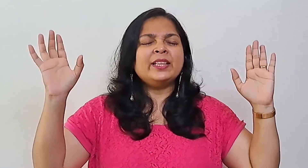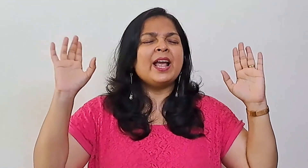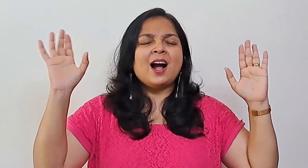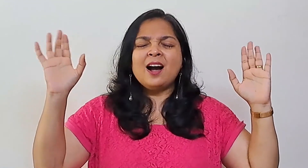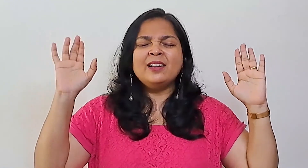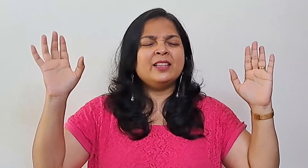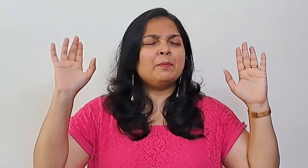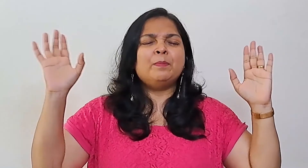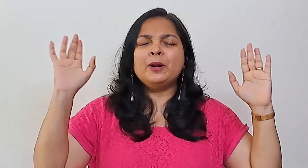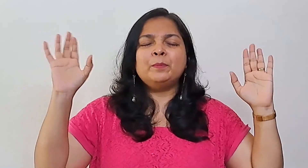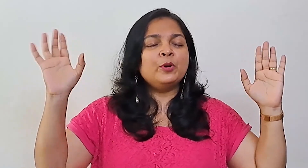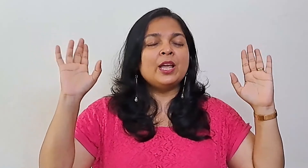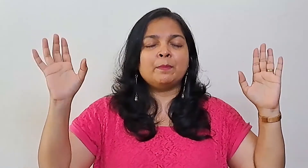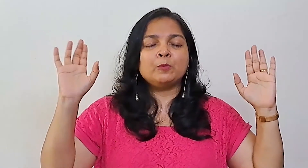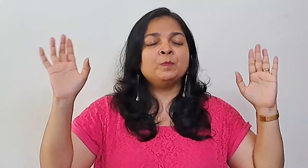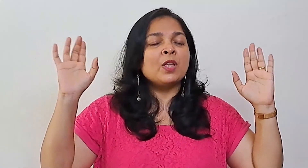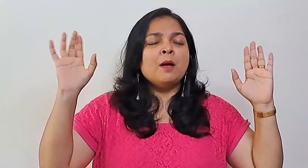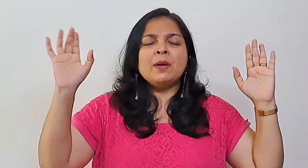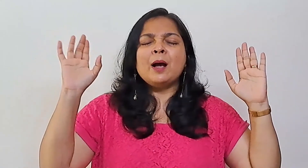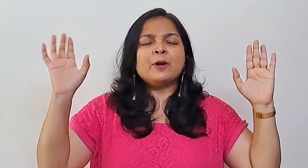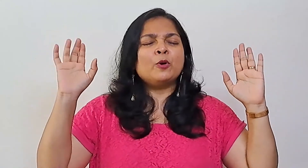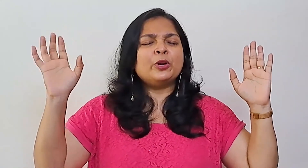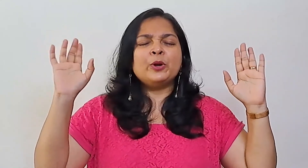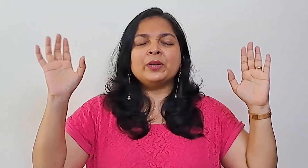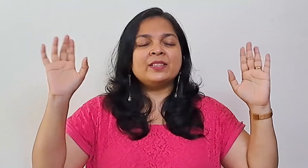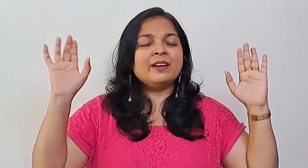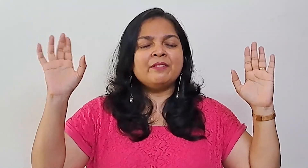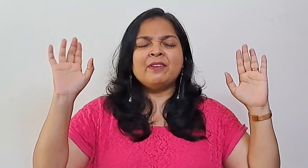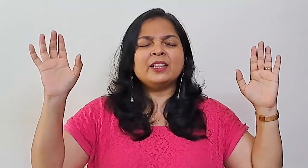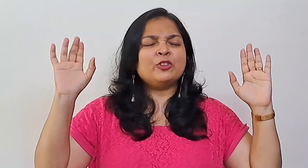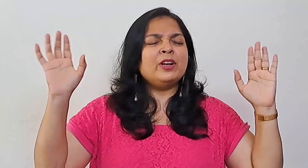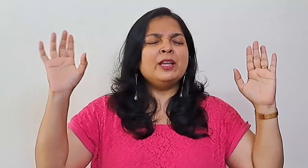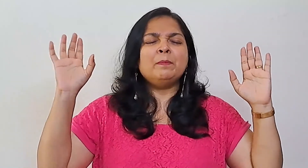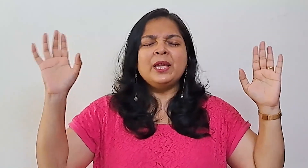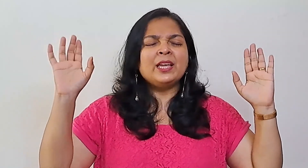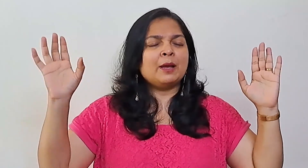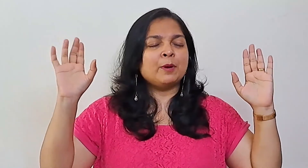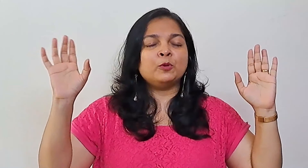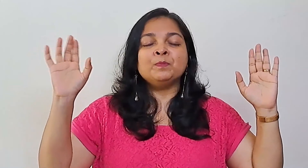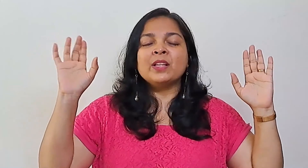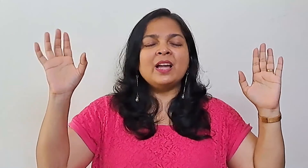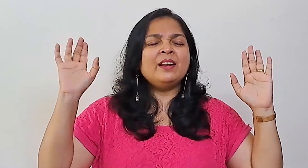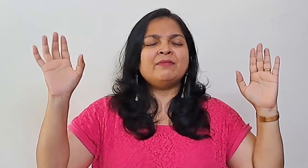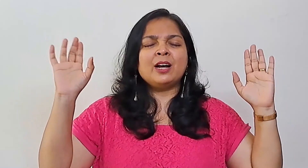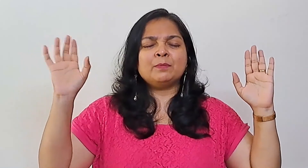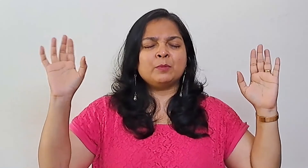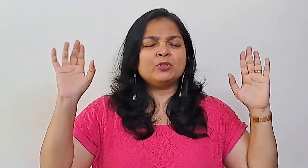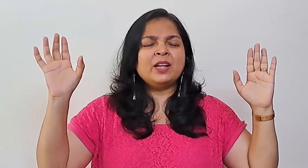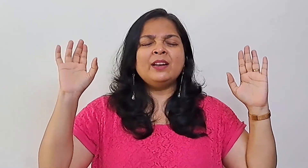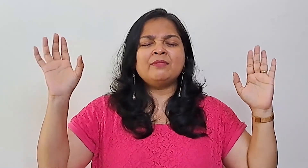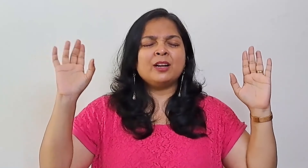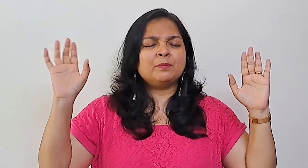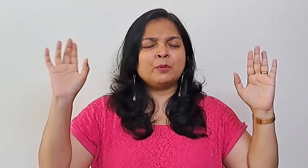ਆ, ਆਨੰਦ ਆ, ਭਰਪੂਰੀ ਆ। ਮੈਂ ਤੁਹਾਡਾ ਧੰਨਵਾਦ ਕਰਦੀ ਹਾਂ, ਧੰਨਵਾਦ ਕਰਦੀ ਹਾਂ। ਧੰਨਵਾਦ ਪਿਤਾ ਪਰਮੇਸ਼ਵਰ, ਧੰਨਵਾਦ